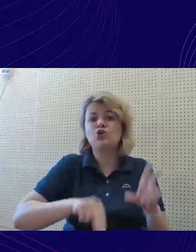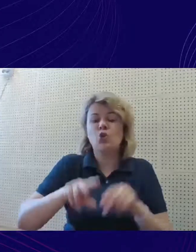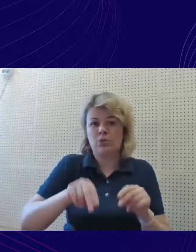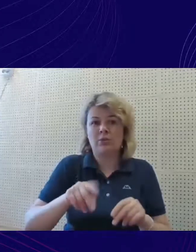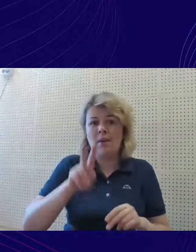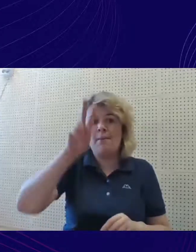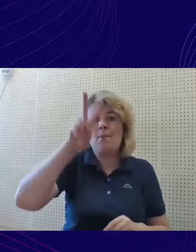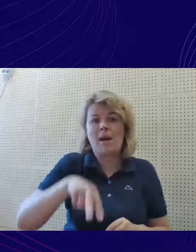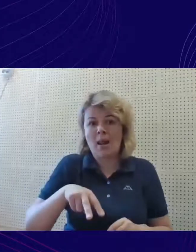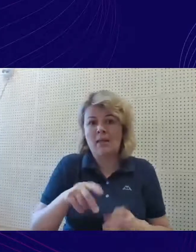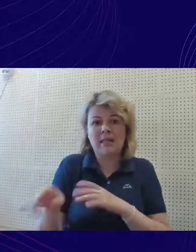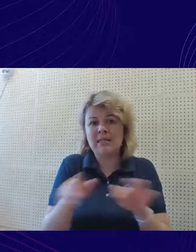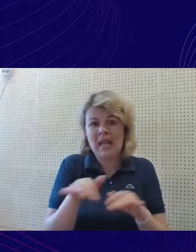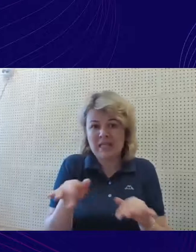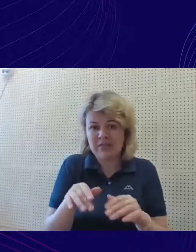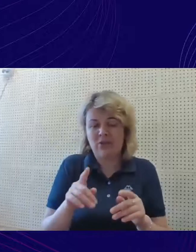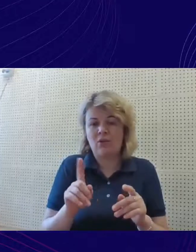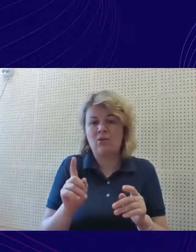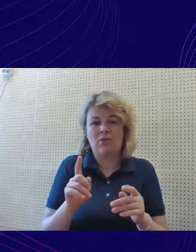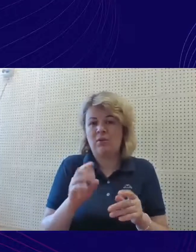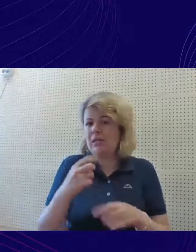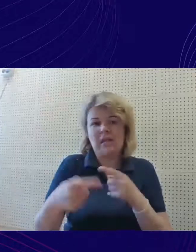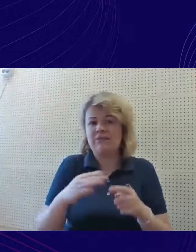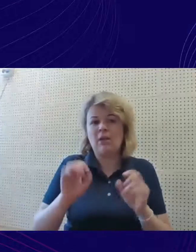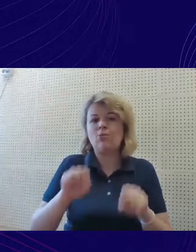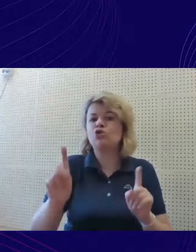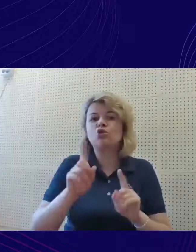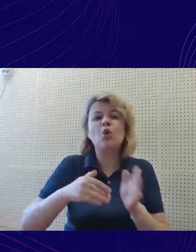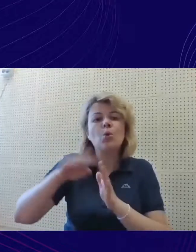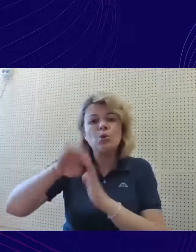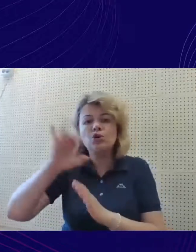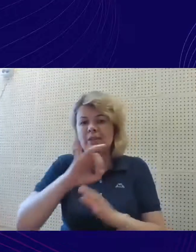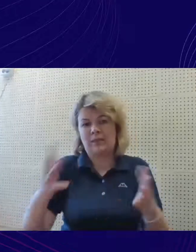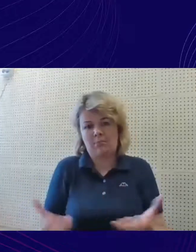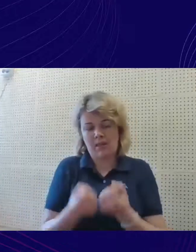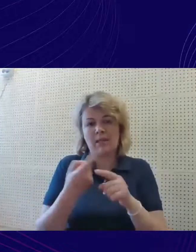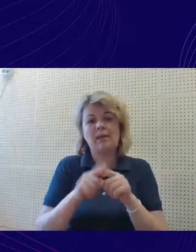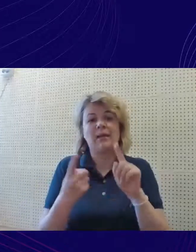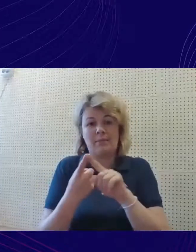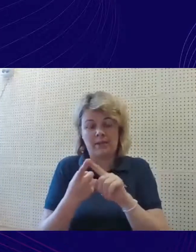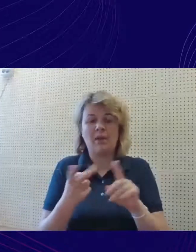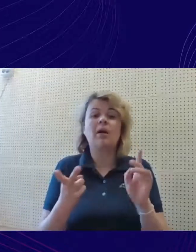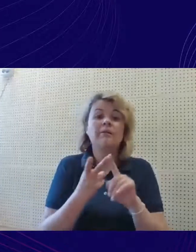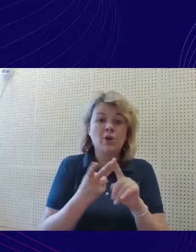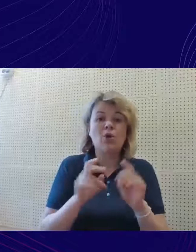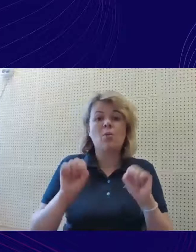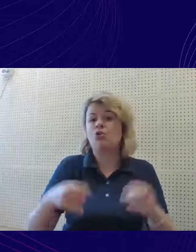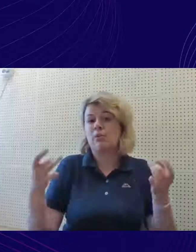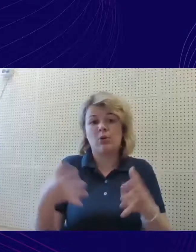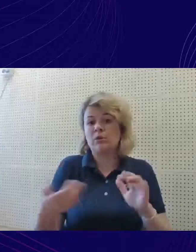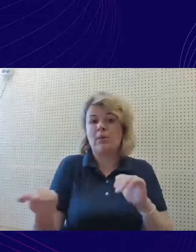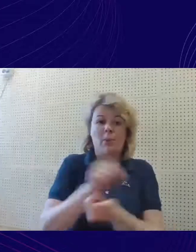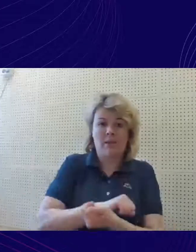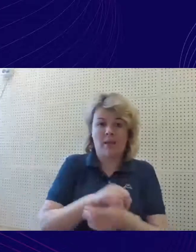там улучшить и спасти. Это раз. Второе, значит, можно просто поменять местами